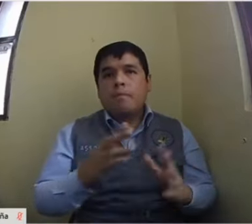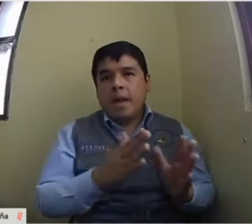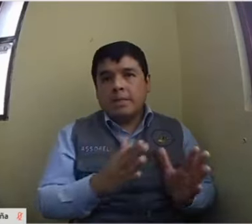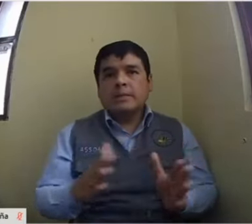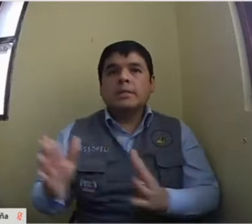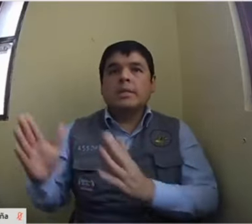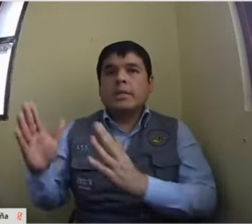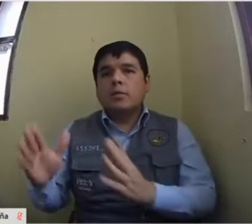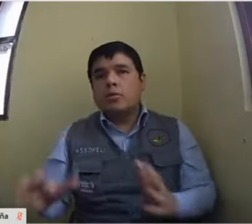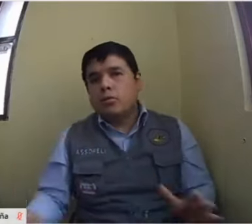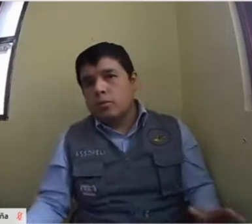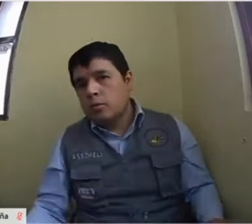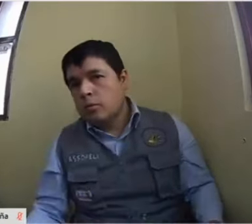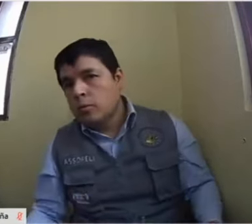Vamos a repasar un poco.